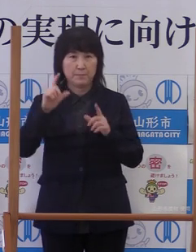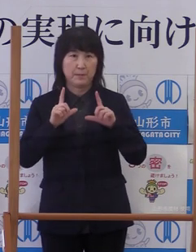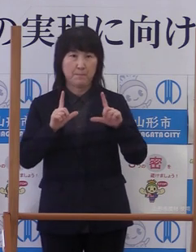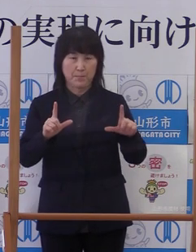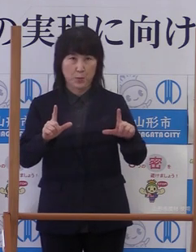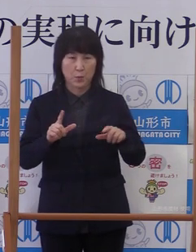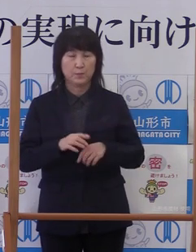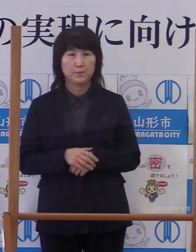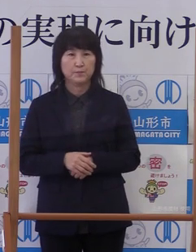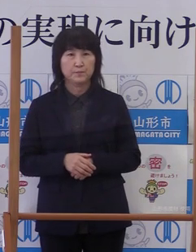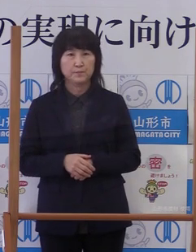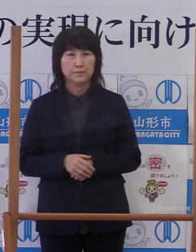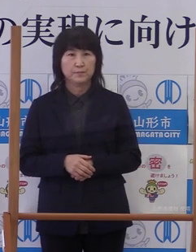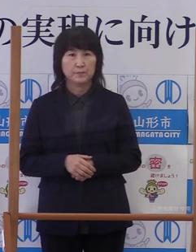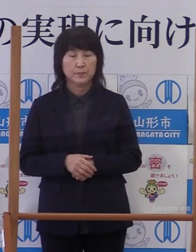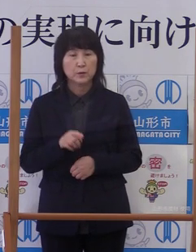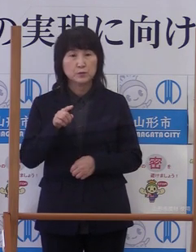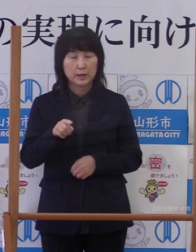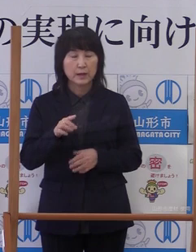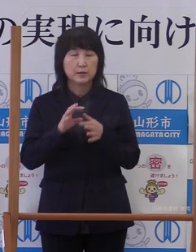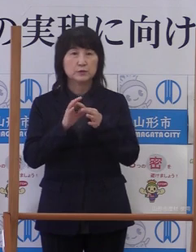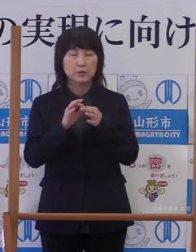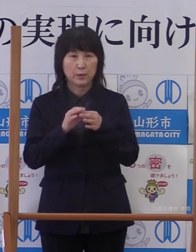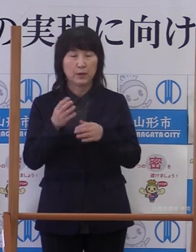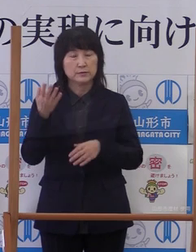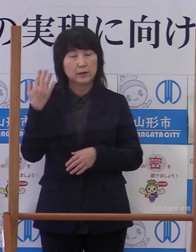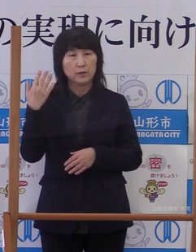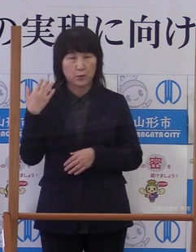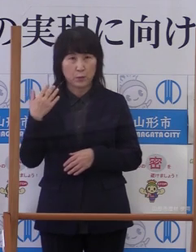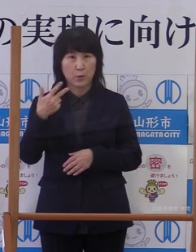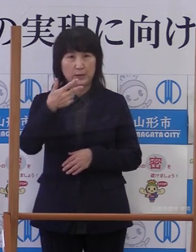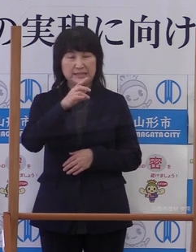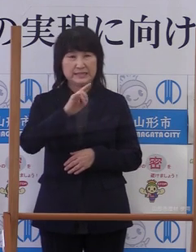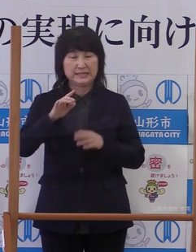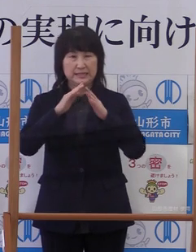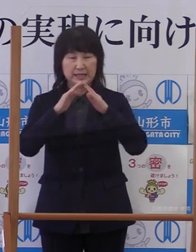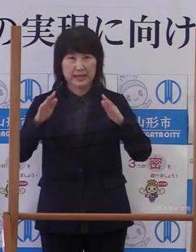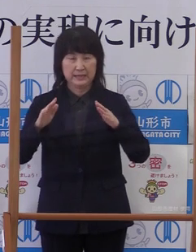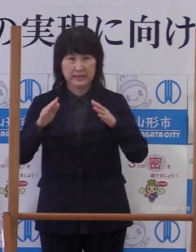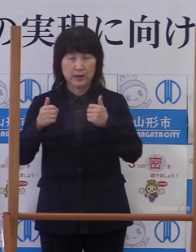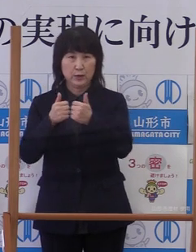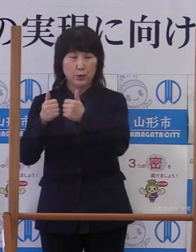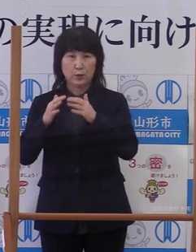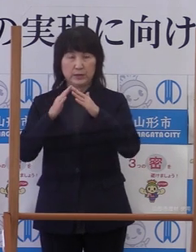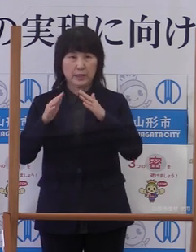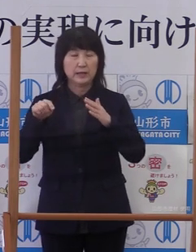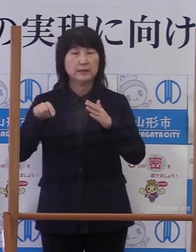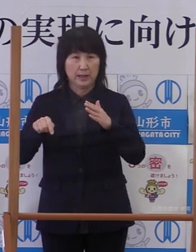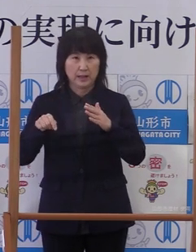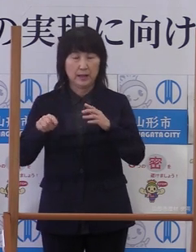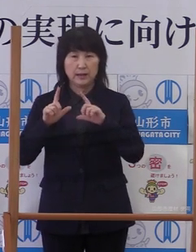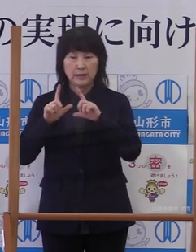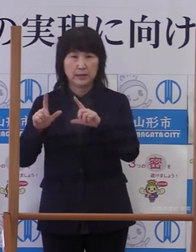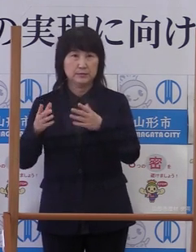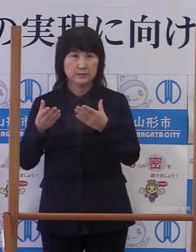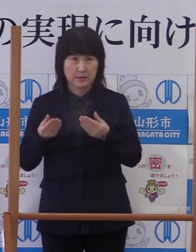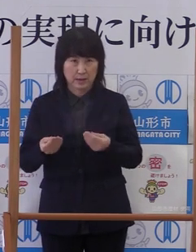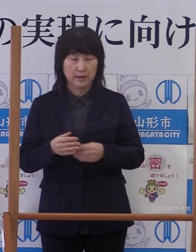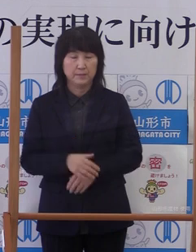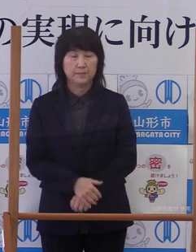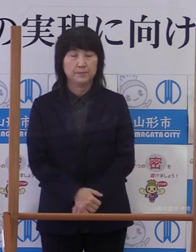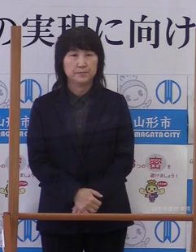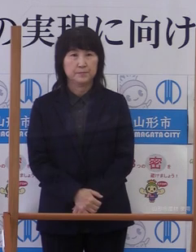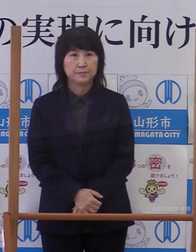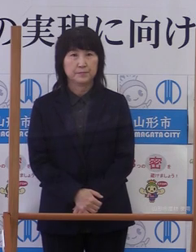。本件については先ほど市議会税理協議会におきまして内示を申し上げたところ